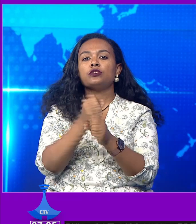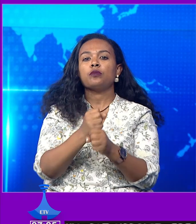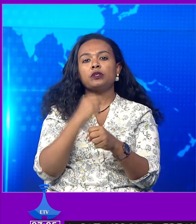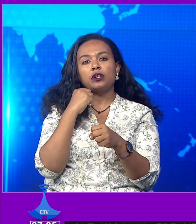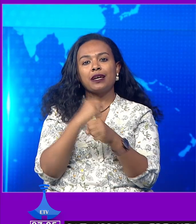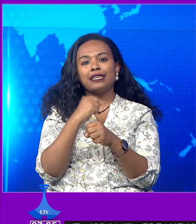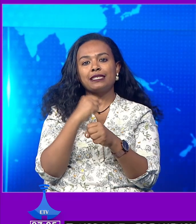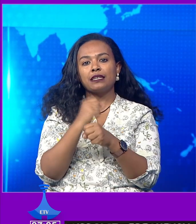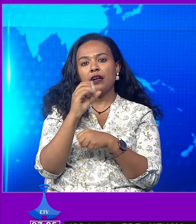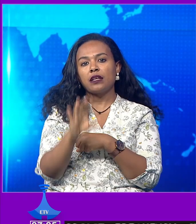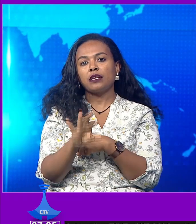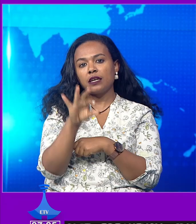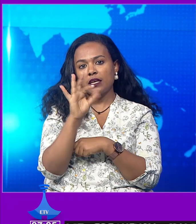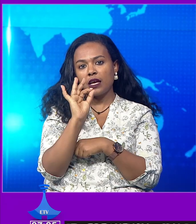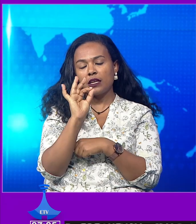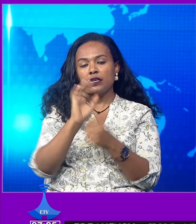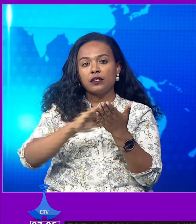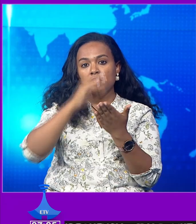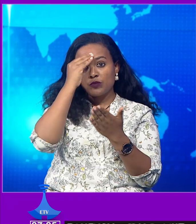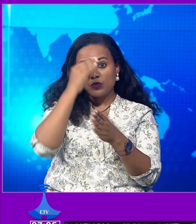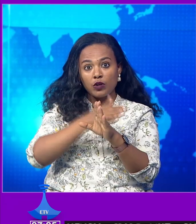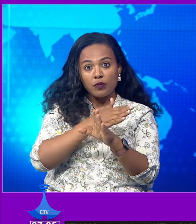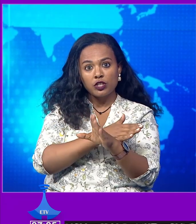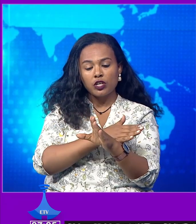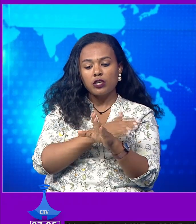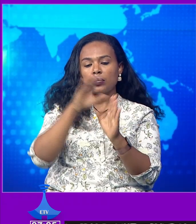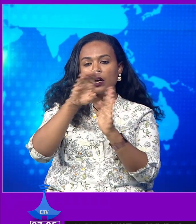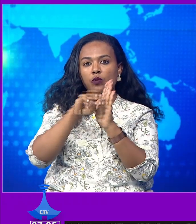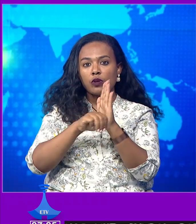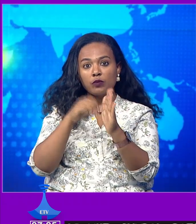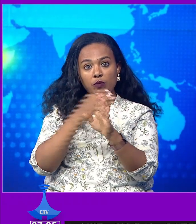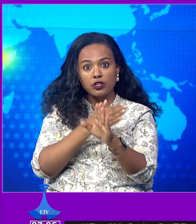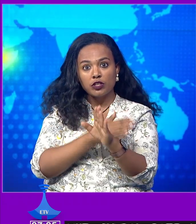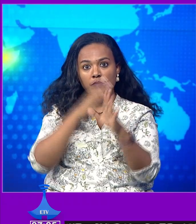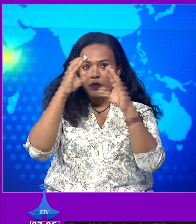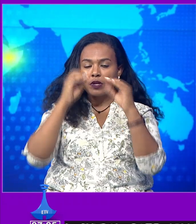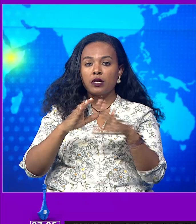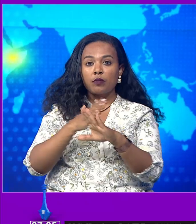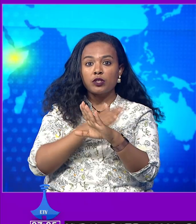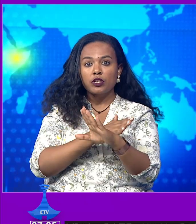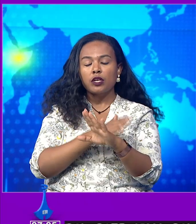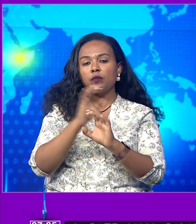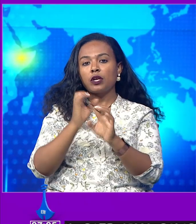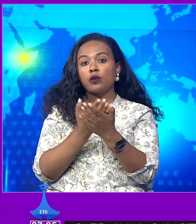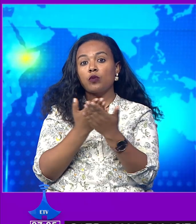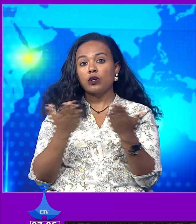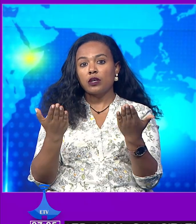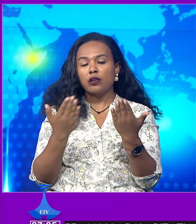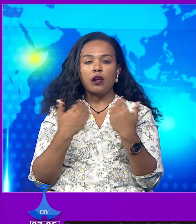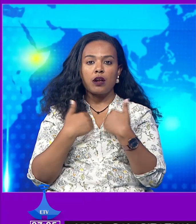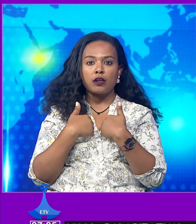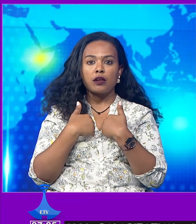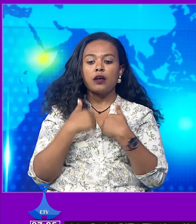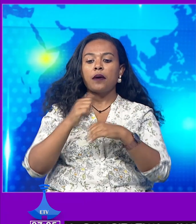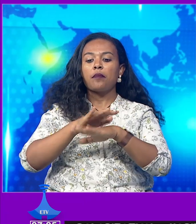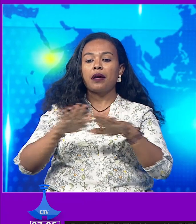እየተሰራ ይገኛል? ትምህርቱን ለማሻሻል ካሪኩለሙን ለማሻሻል መምህራንን ለማሻሻል የምናደርገው ነገር መሬት አለው፣ የሚይዝበት